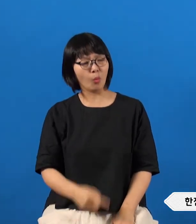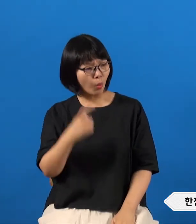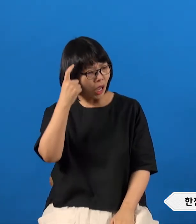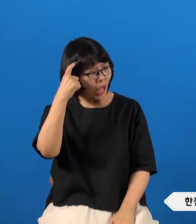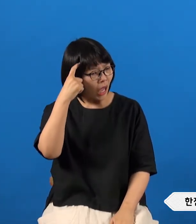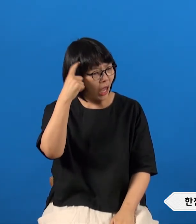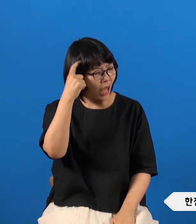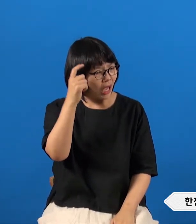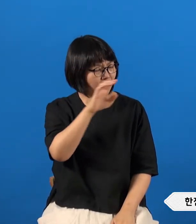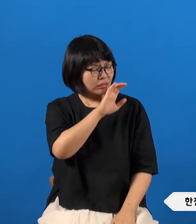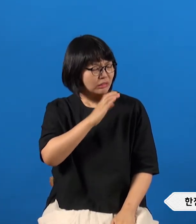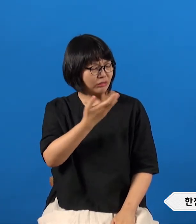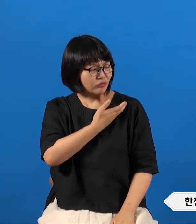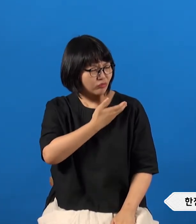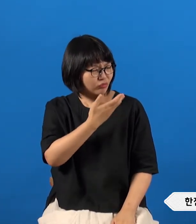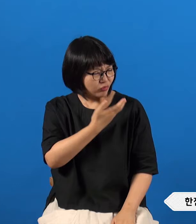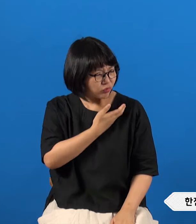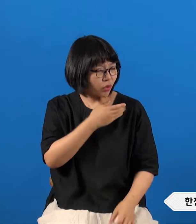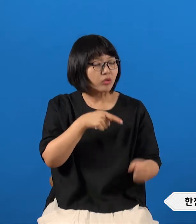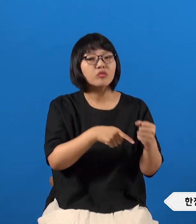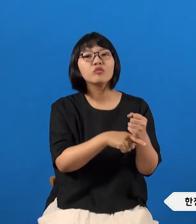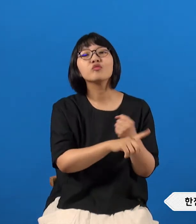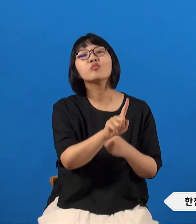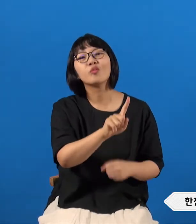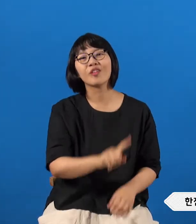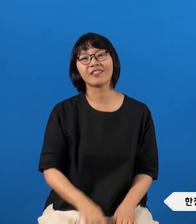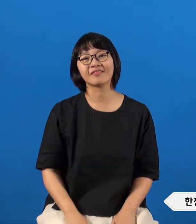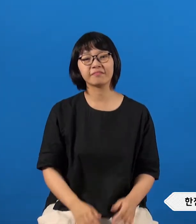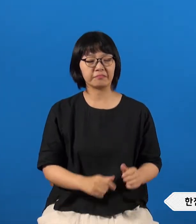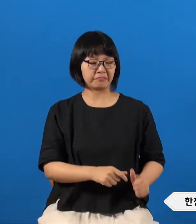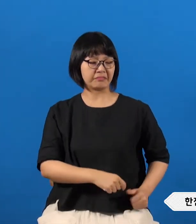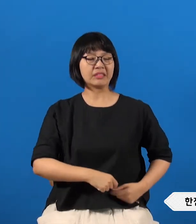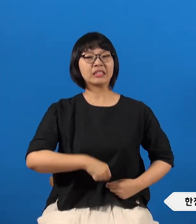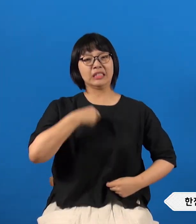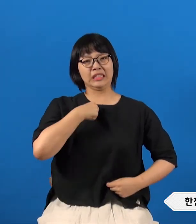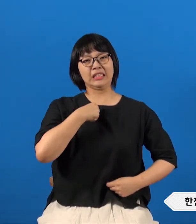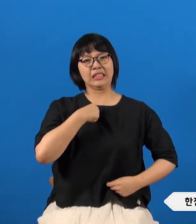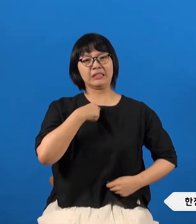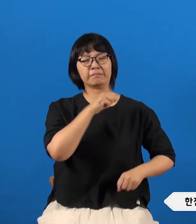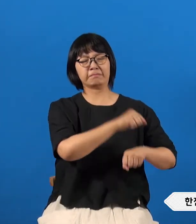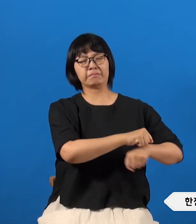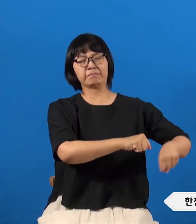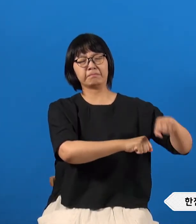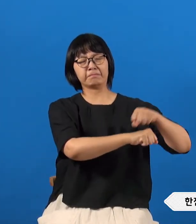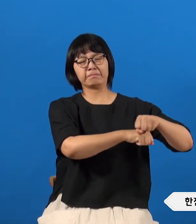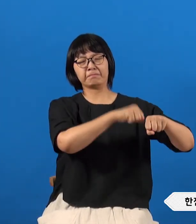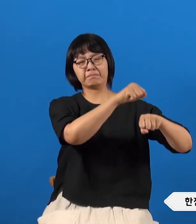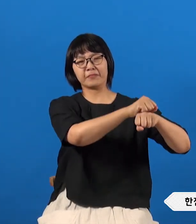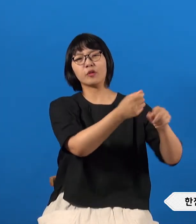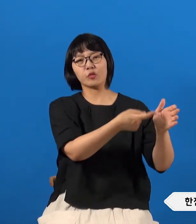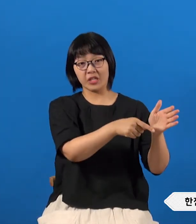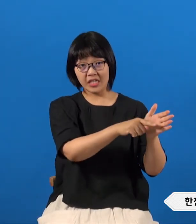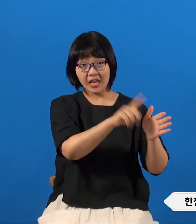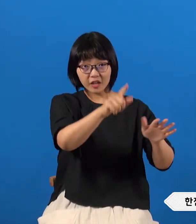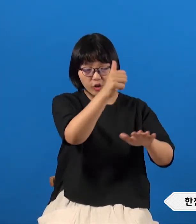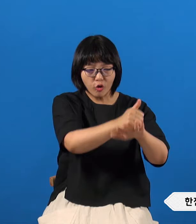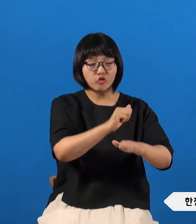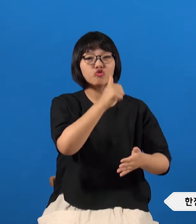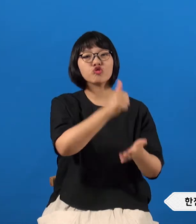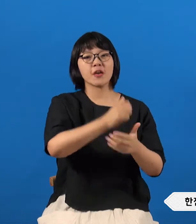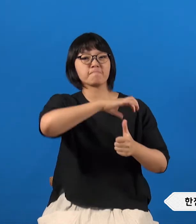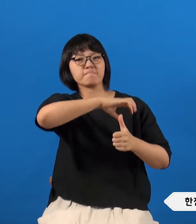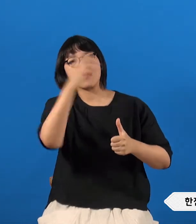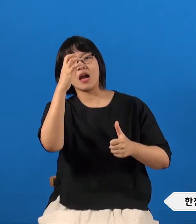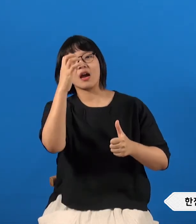처절하게 고행을 합니다. 자, 그런다고 인간이 죄의 굴레에서 벗어날